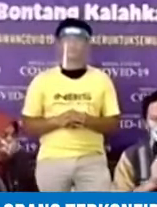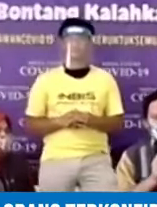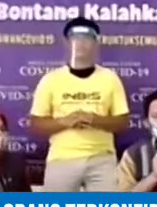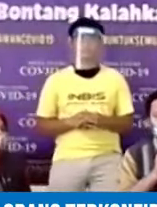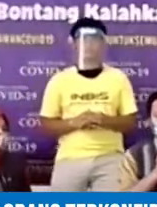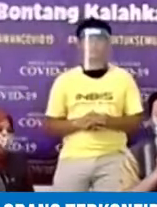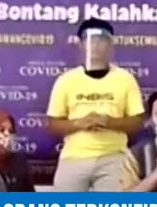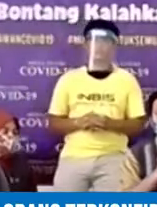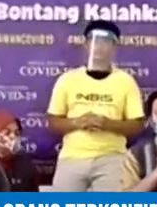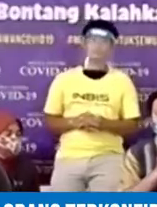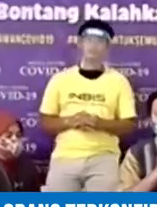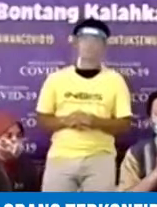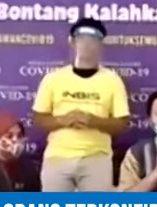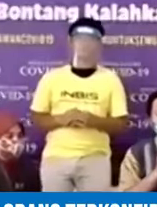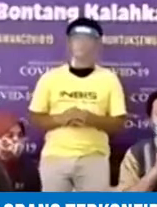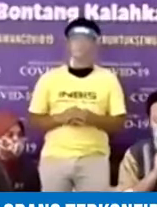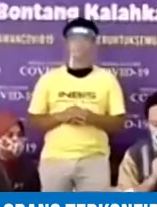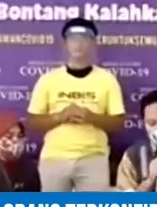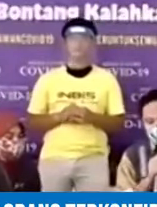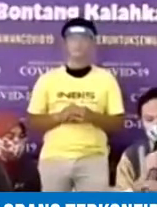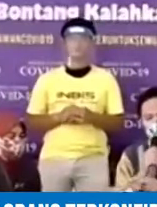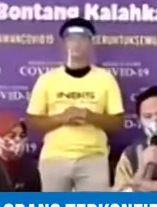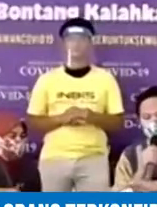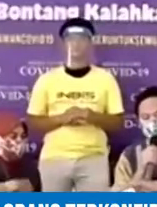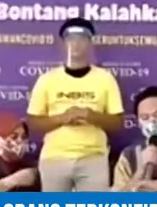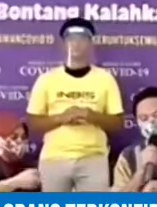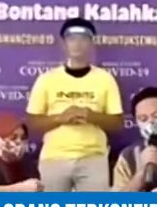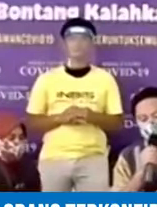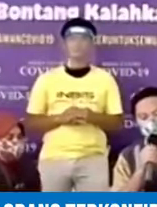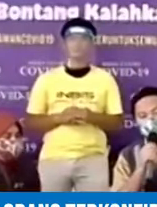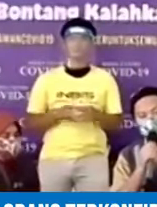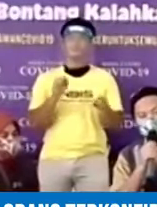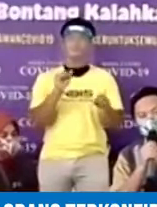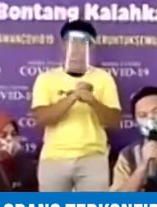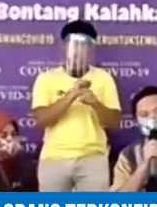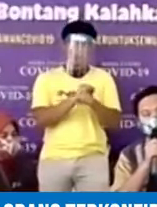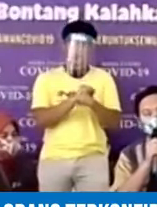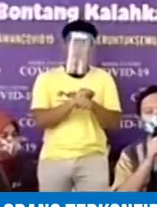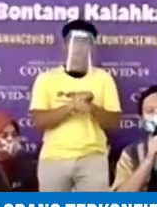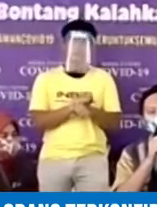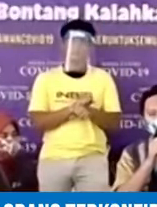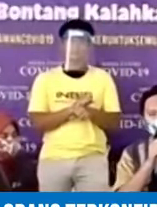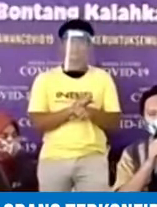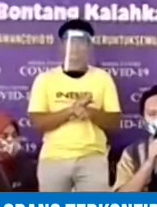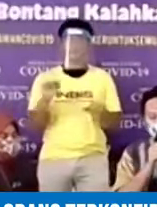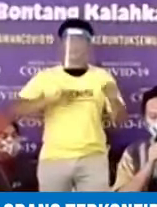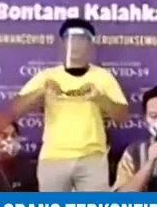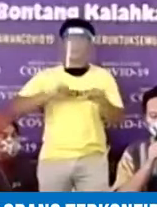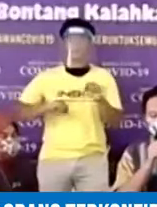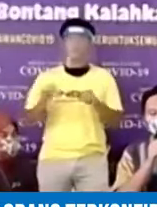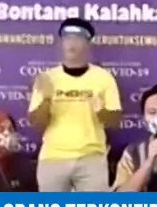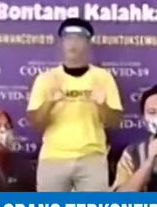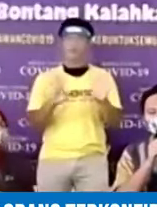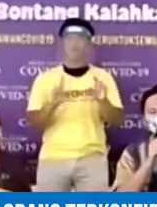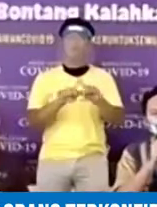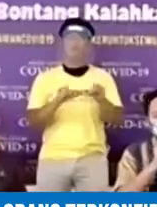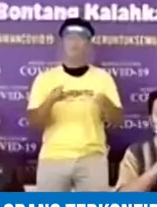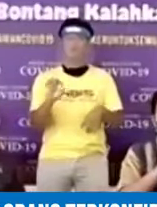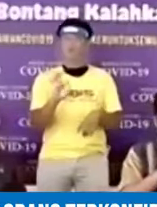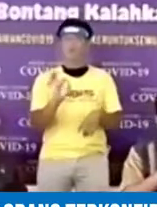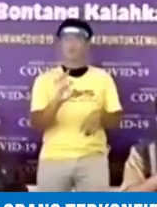oh ya posisinya sebenarnya tenaga kesehatan tapi padahal pada saat itu bukan dalam posisi pelayanan terbaik nia memang